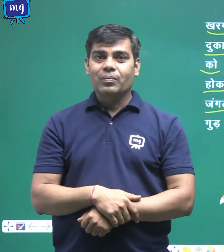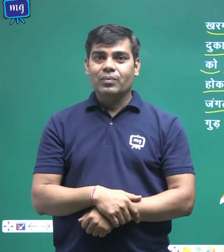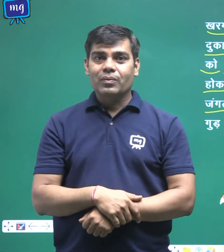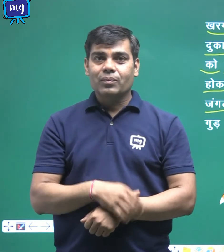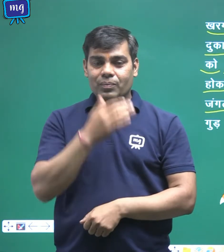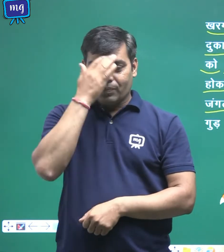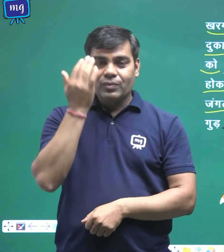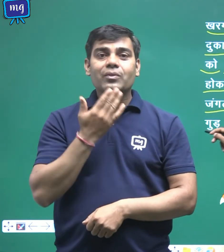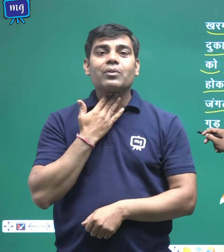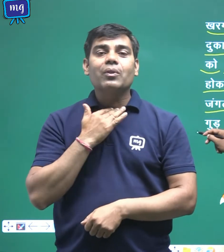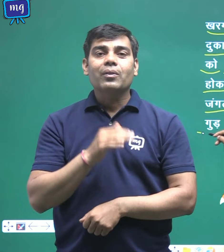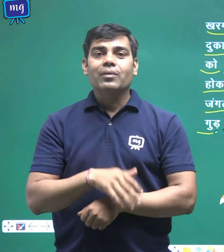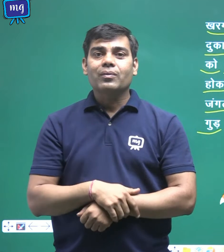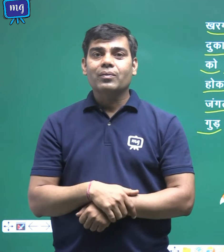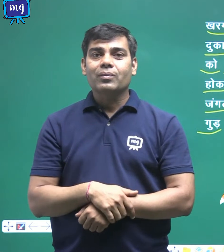गुड़